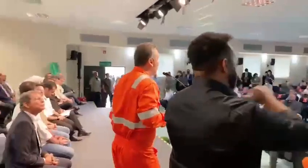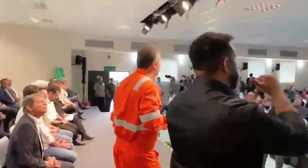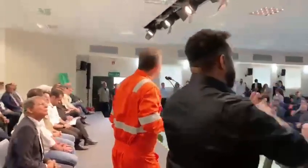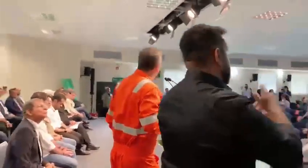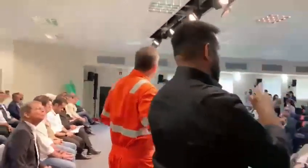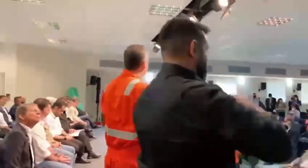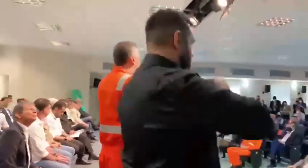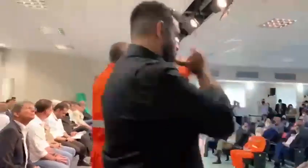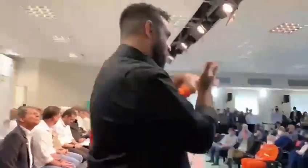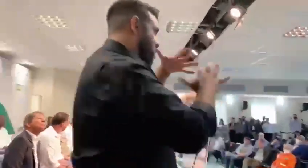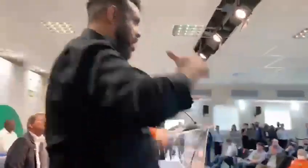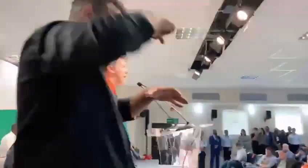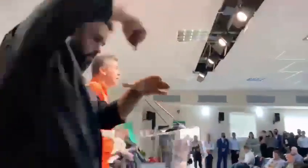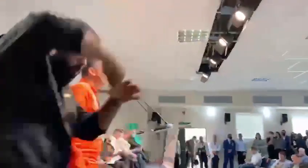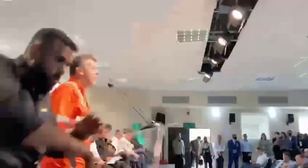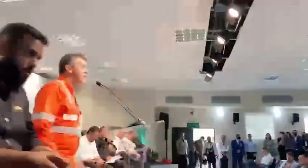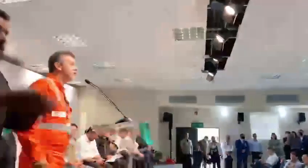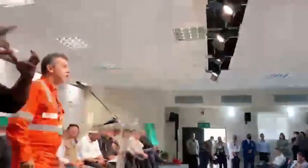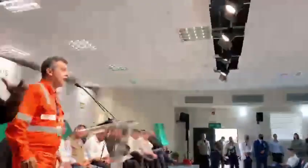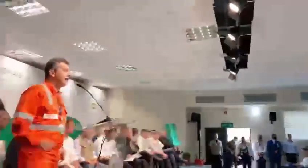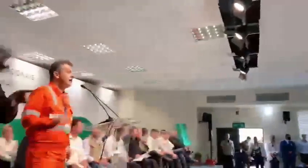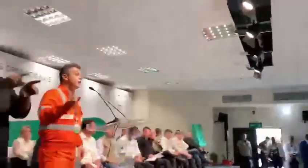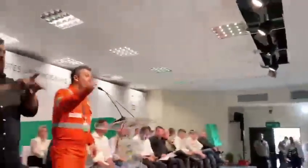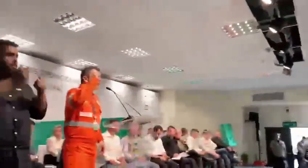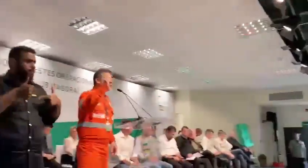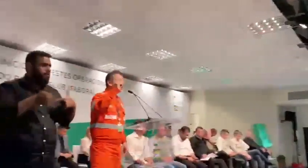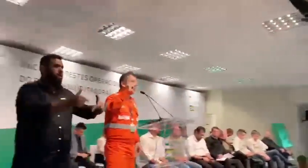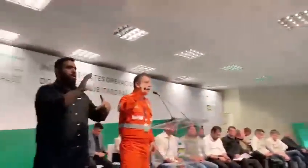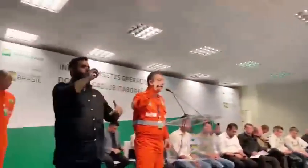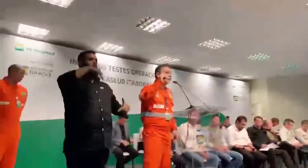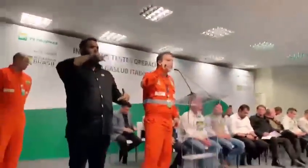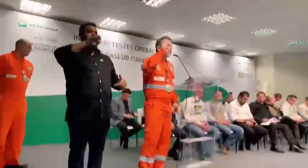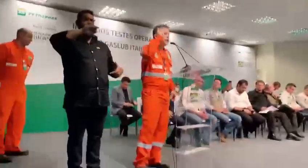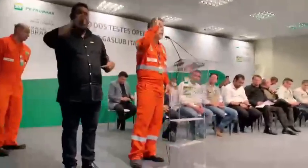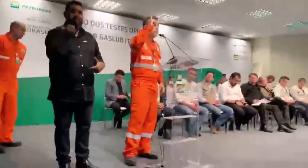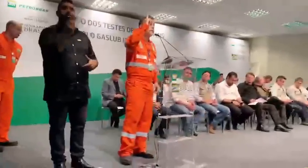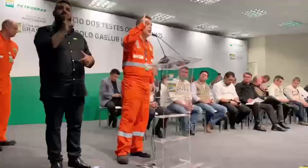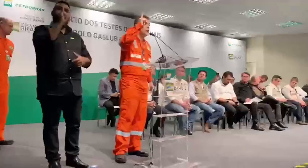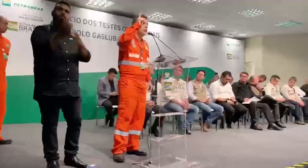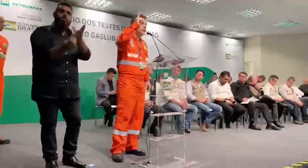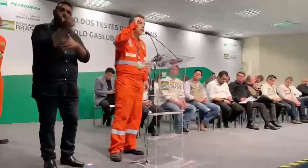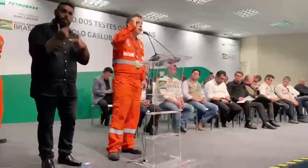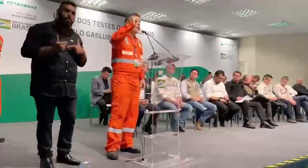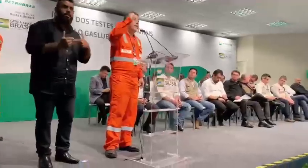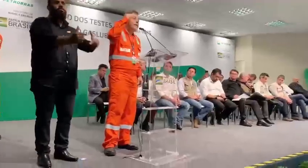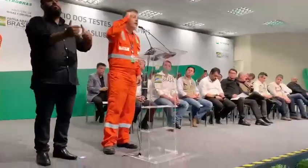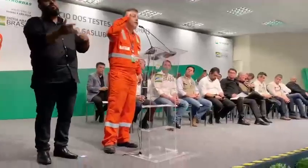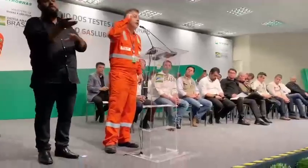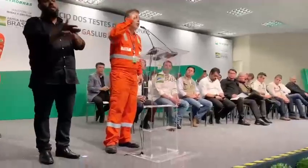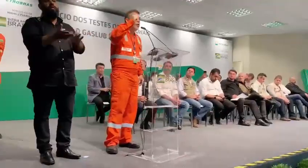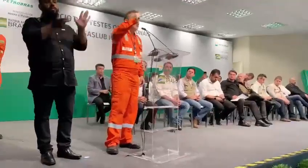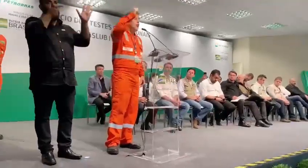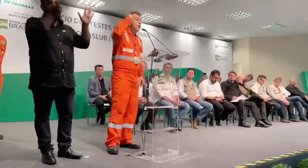para o pré-sal. Vamos botar o comércio para funcionar. Todas essas promessas têm um ponto em comum.